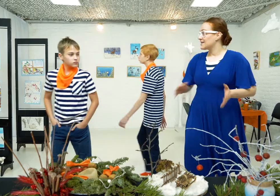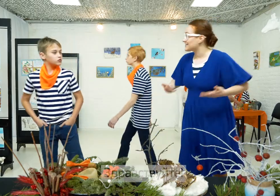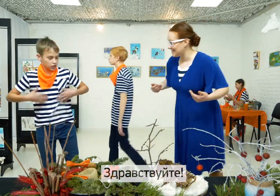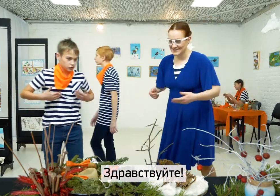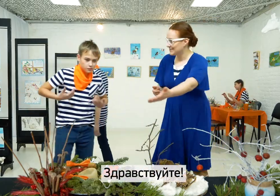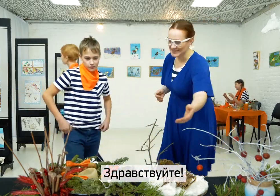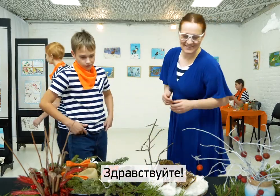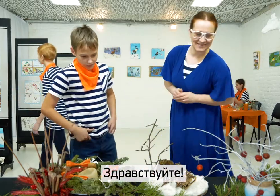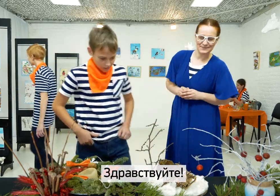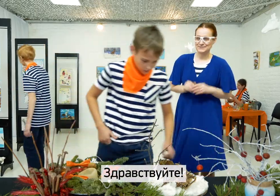Здравствуйте.